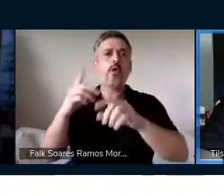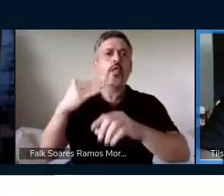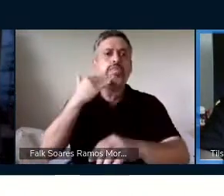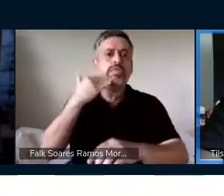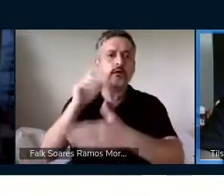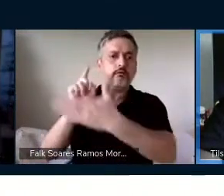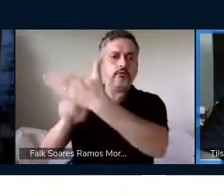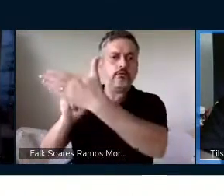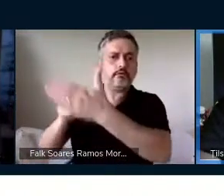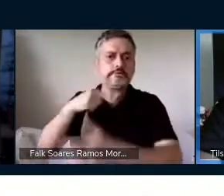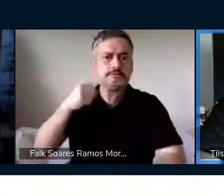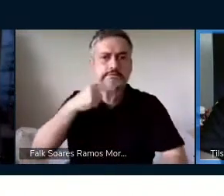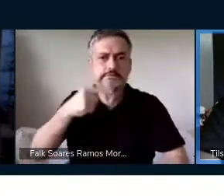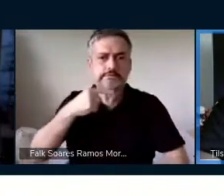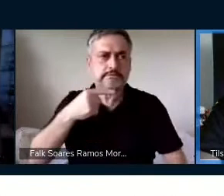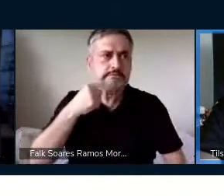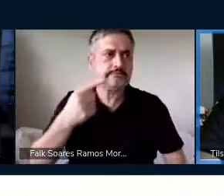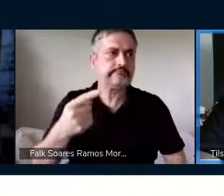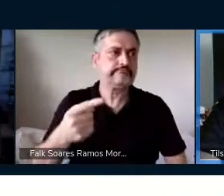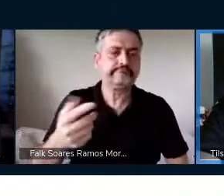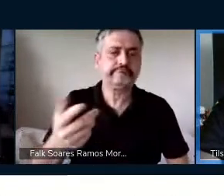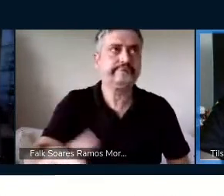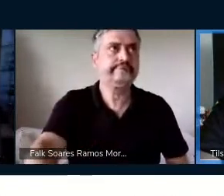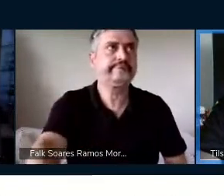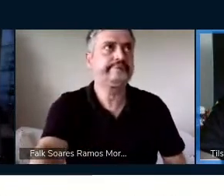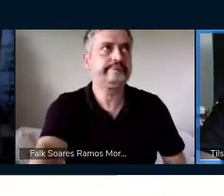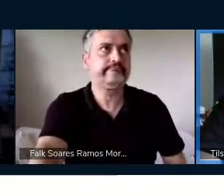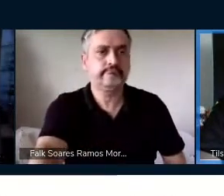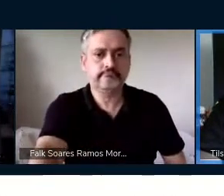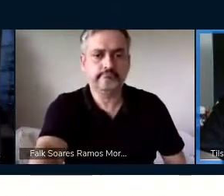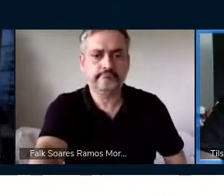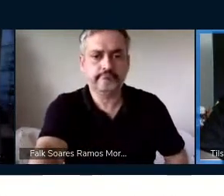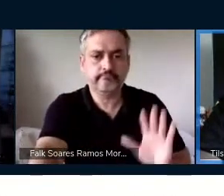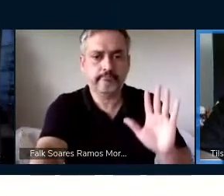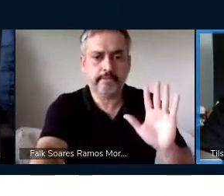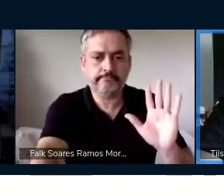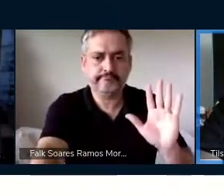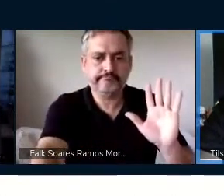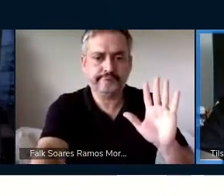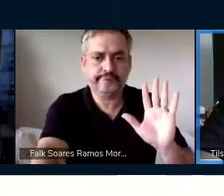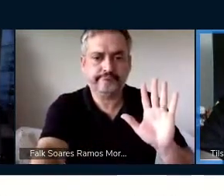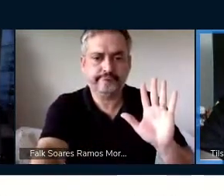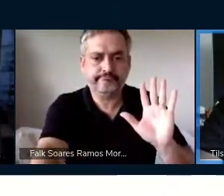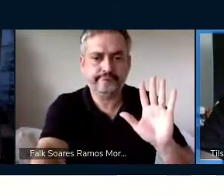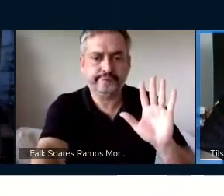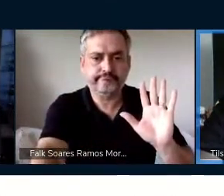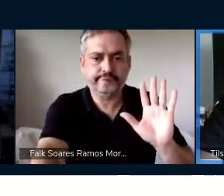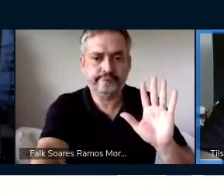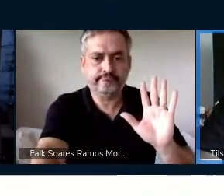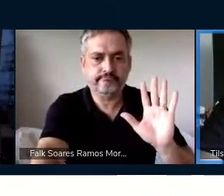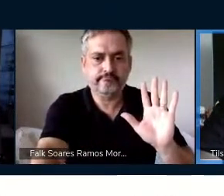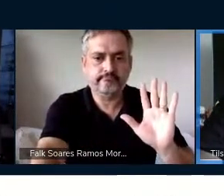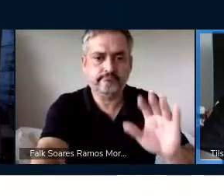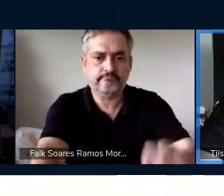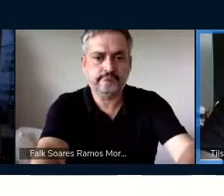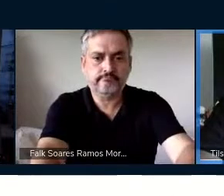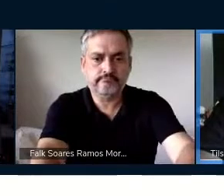Peço desculpas aqui, é porque eu estou tentando passar aqui o PowerPoint e não estou conseguindo. Só um instante, por favor.